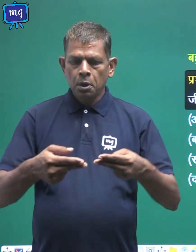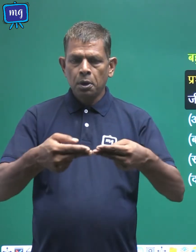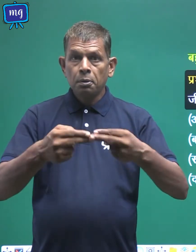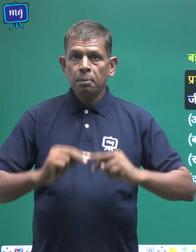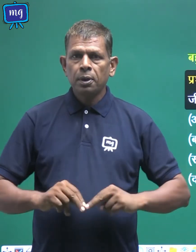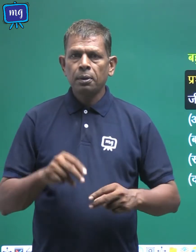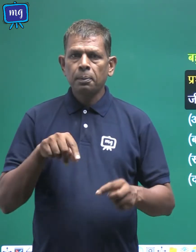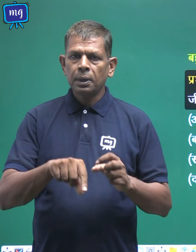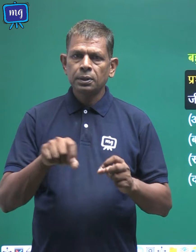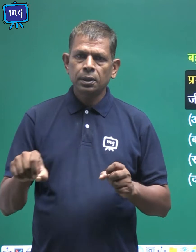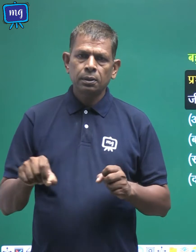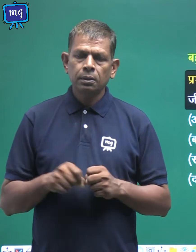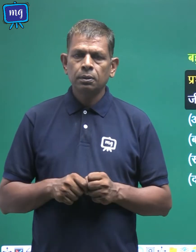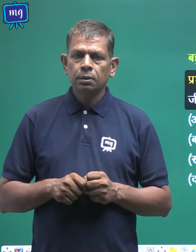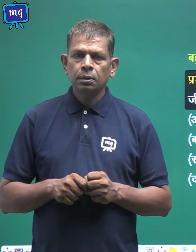से